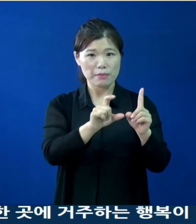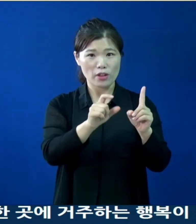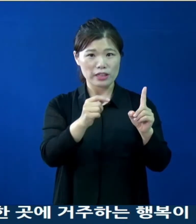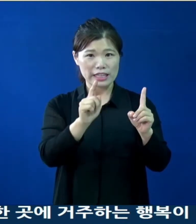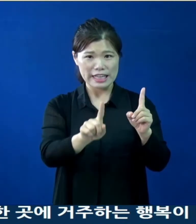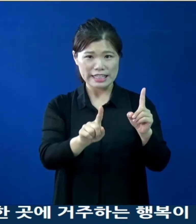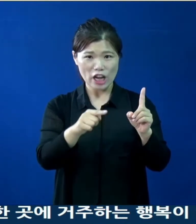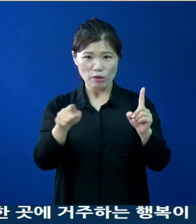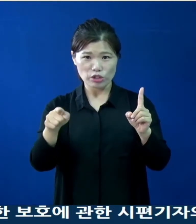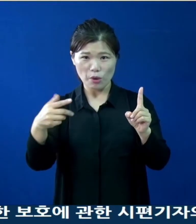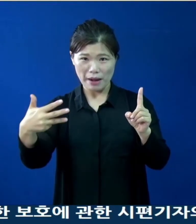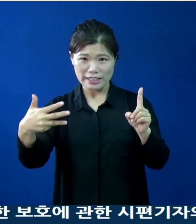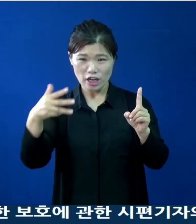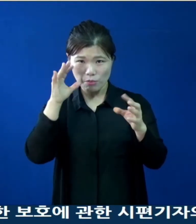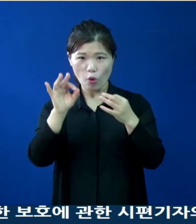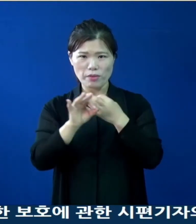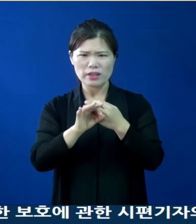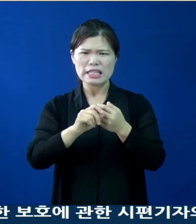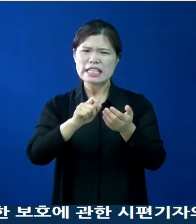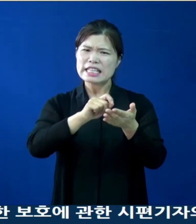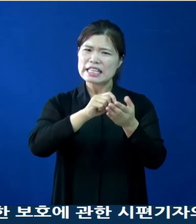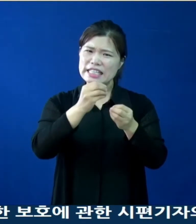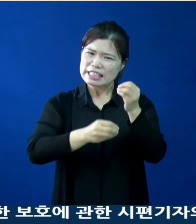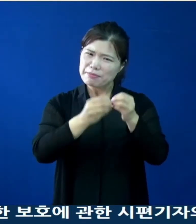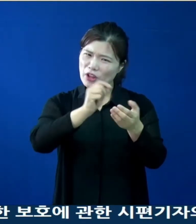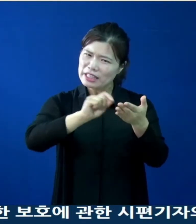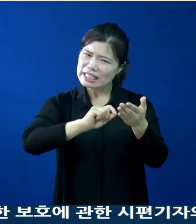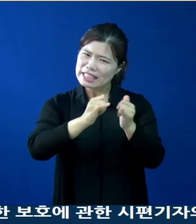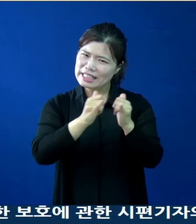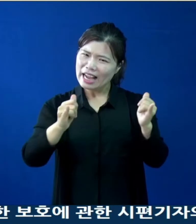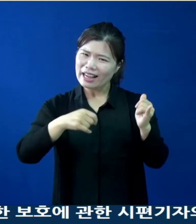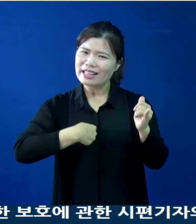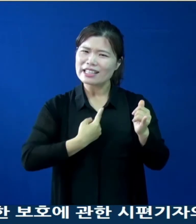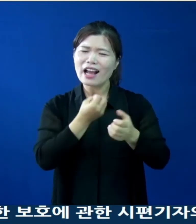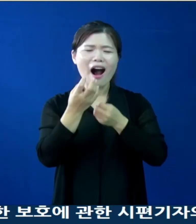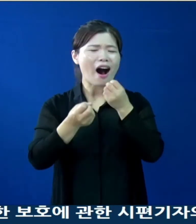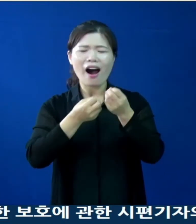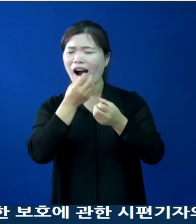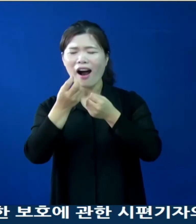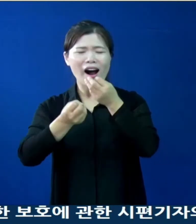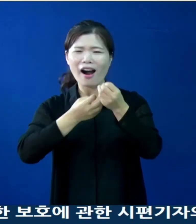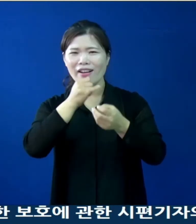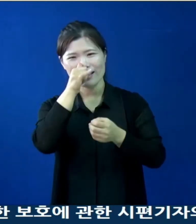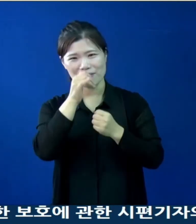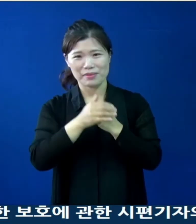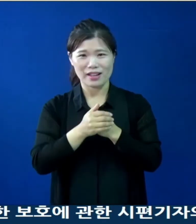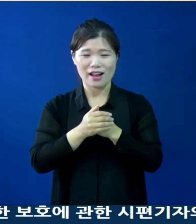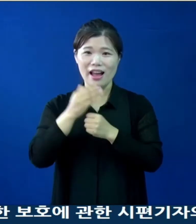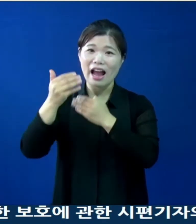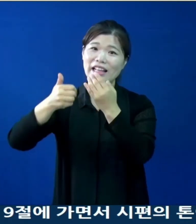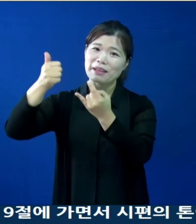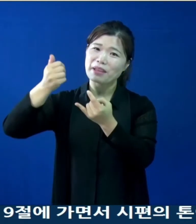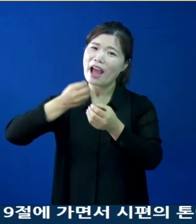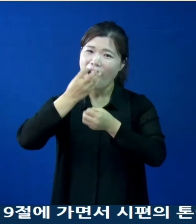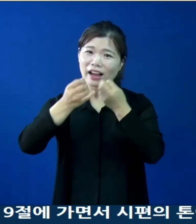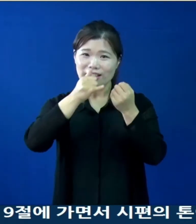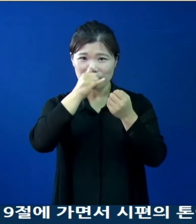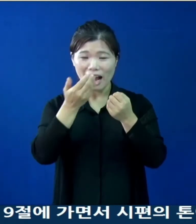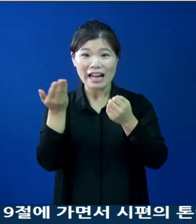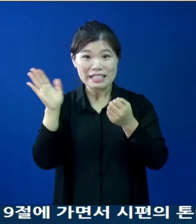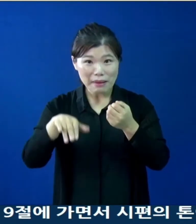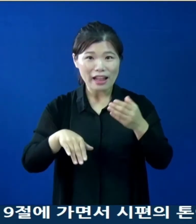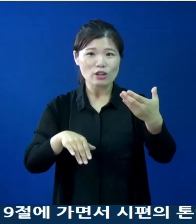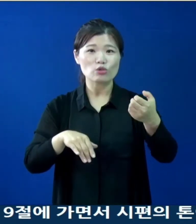8절까지는 시편 기자가 자신이 고백하는 겁니다. 너무 좋아서, 너무 감격해서 하나님 앞에 고백하는 건데, 9절부터는